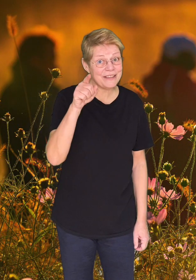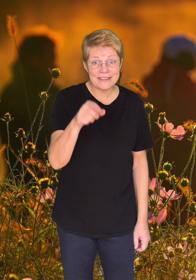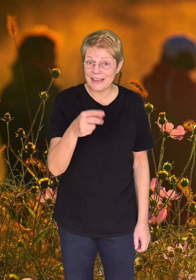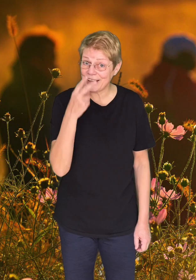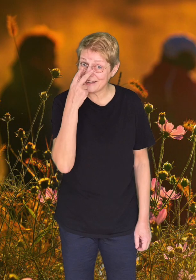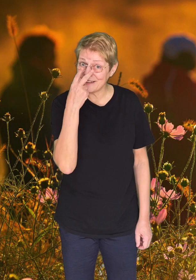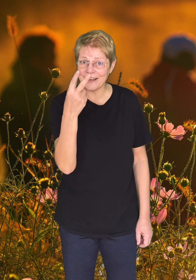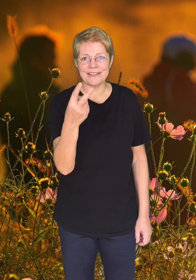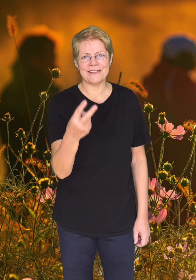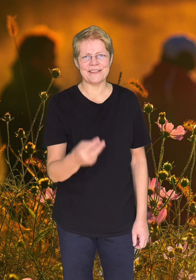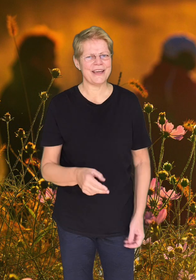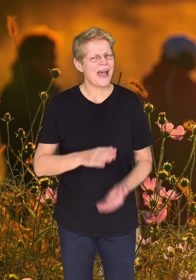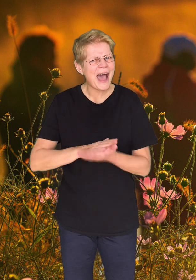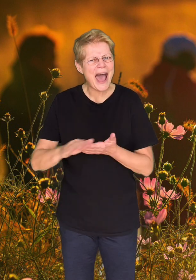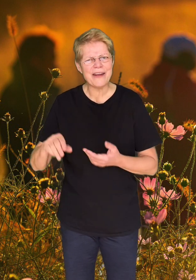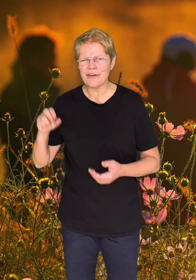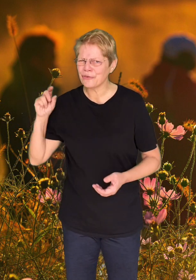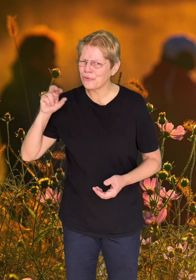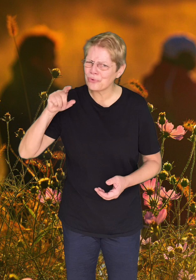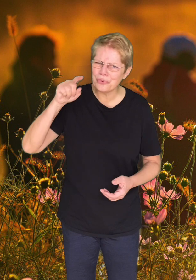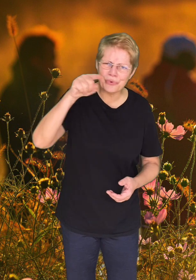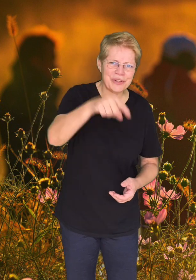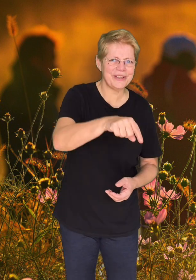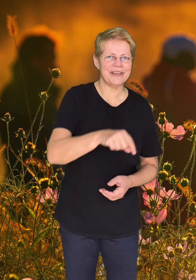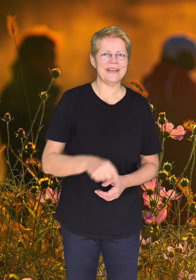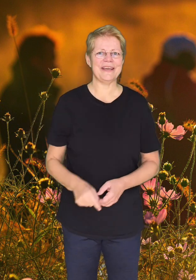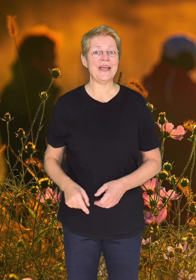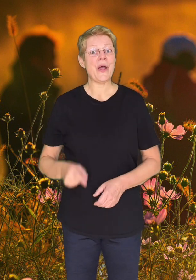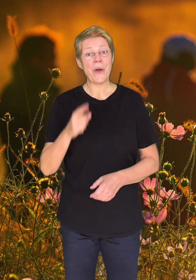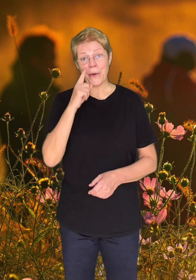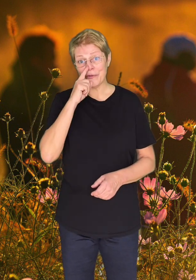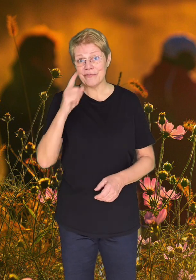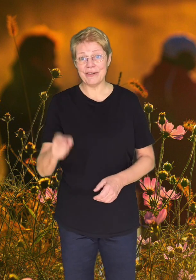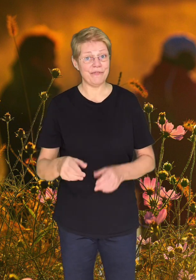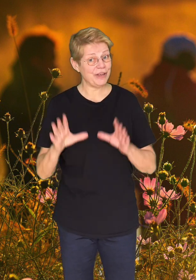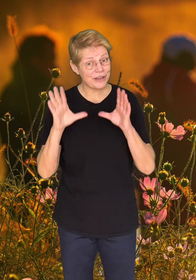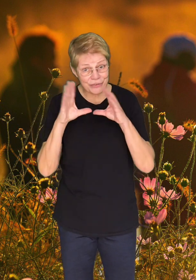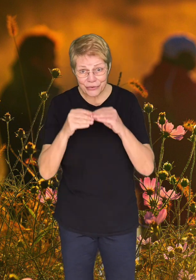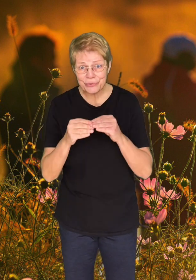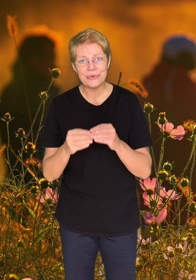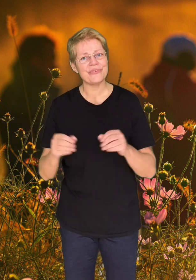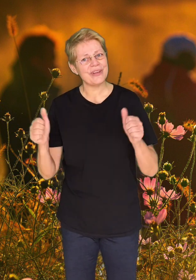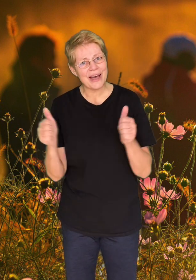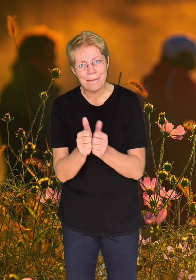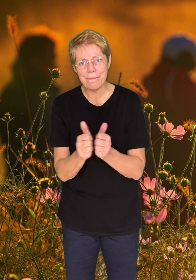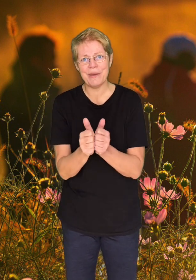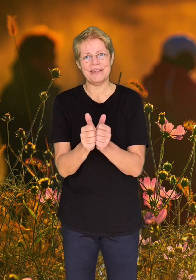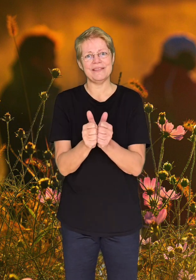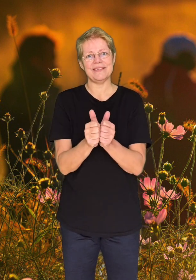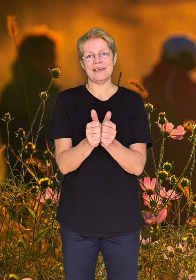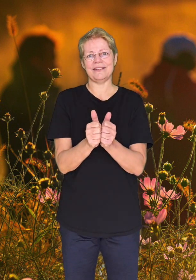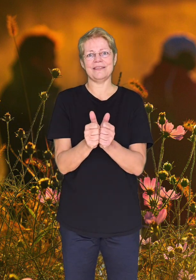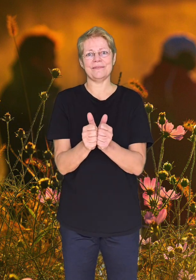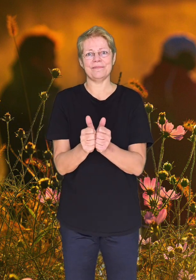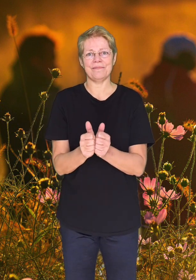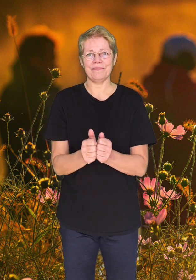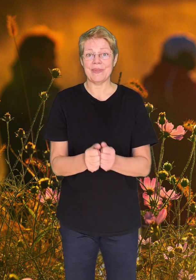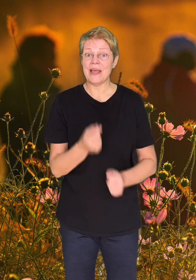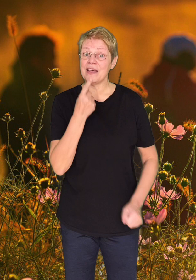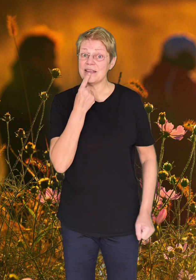dich dann sehe einfach zu dir gib und wenn wir zusammen sind